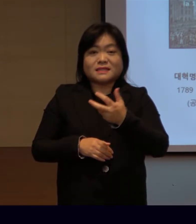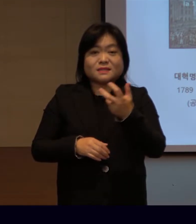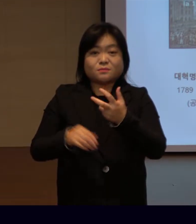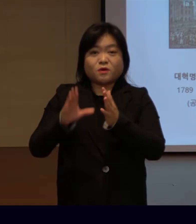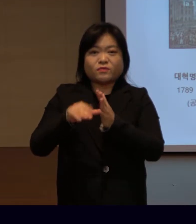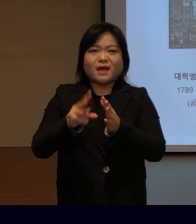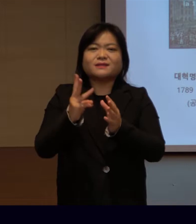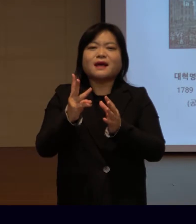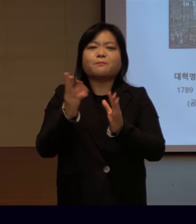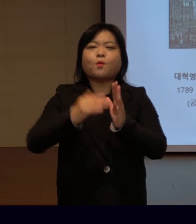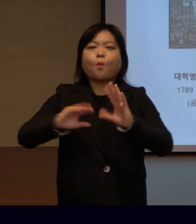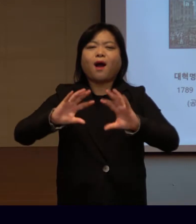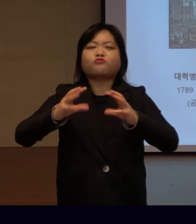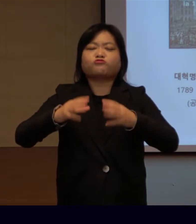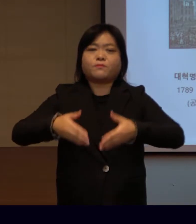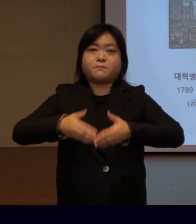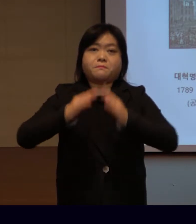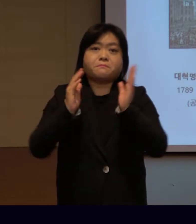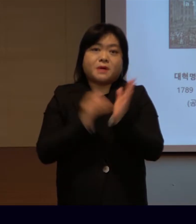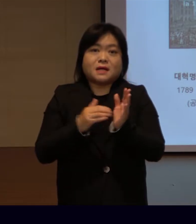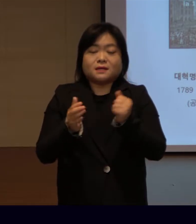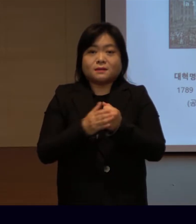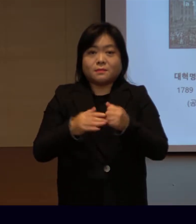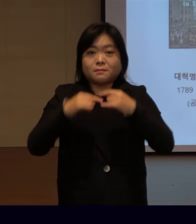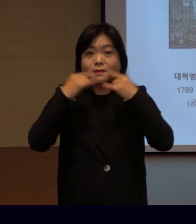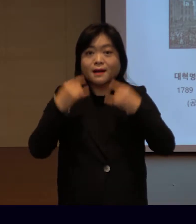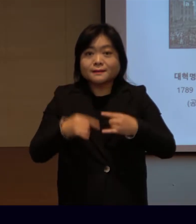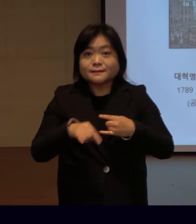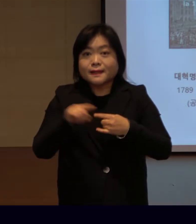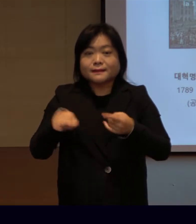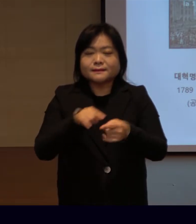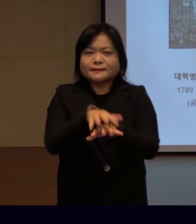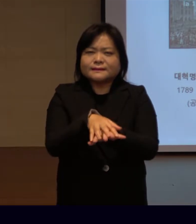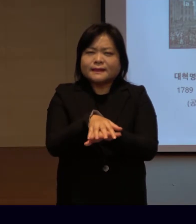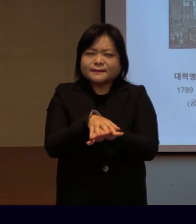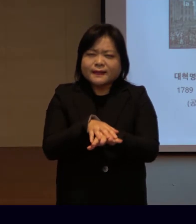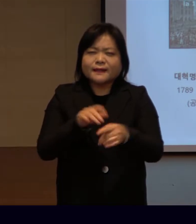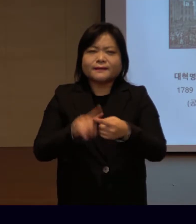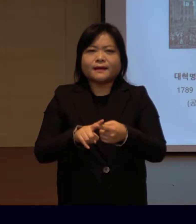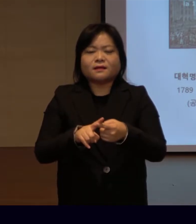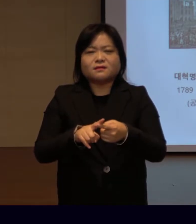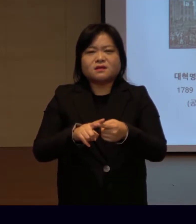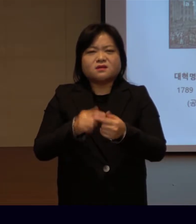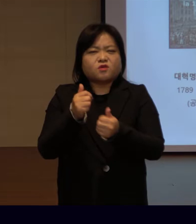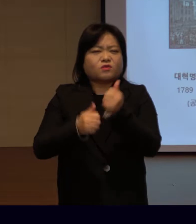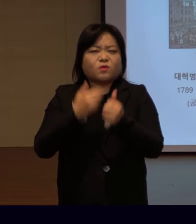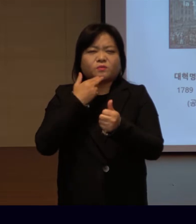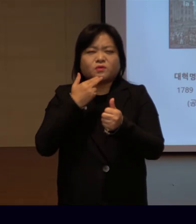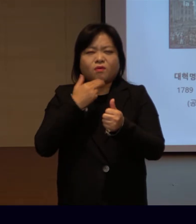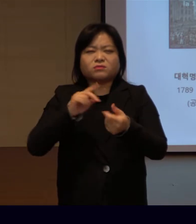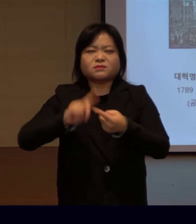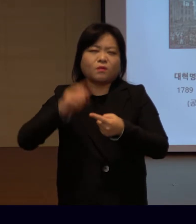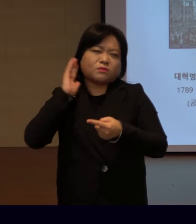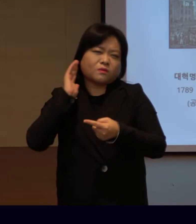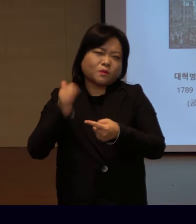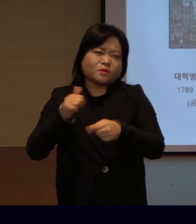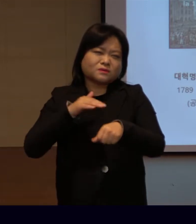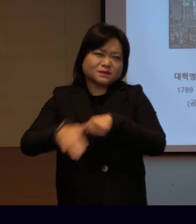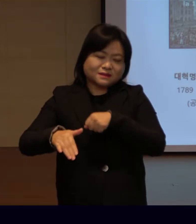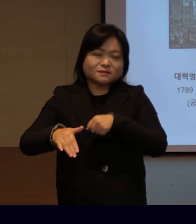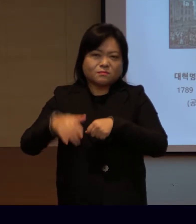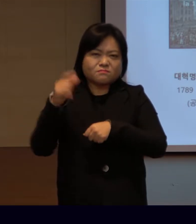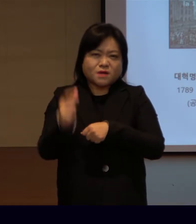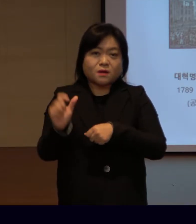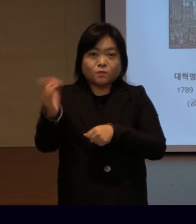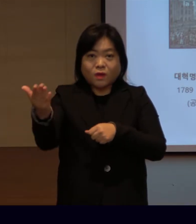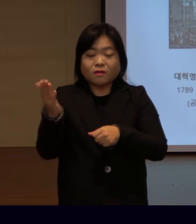들어서면서 이제 더 이상 프랑스에서 체제 경쟁은 없습니다. 공화국으로 굳어집니다. 근데 이제 보시는 것처럼 한